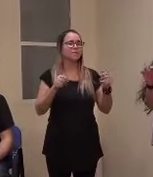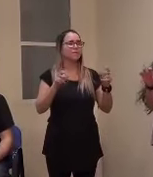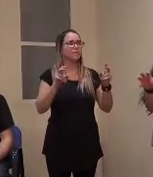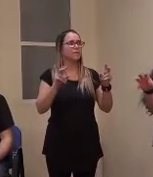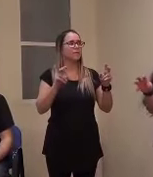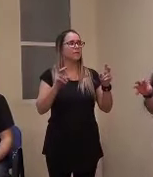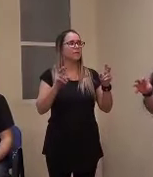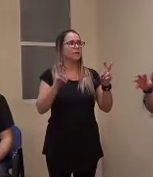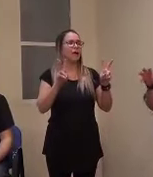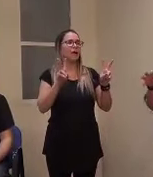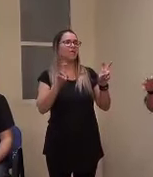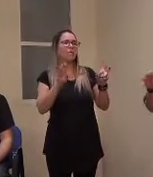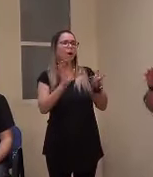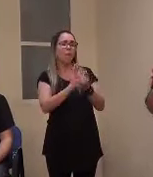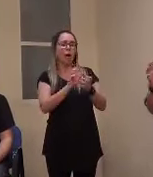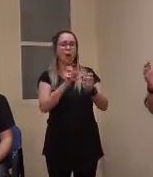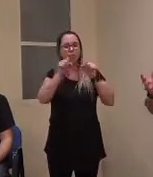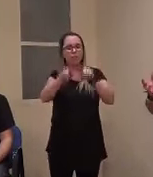tratado